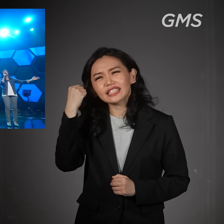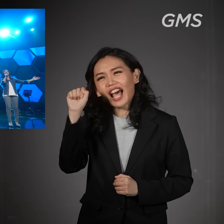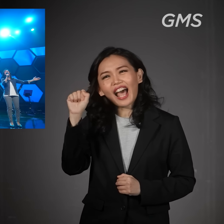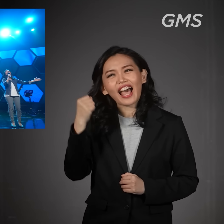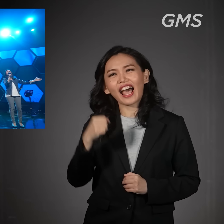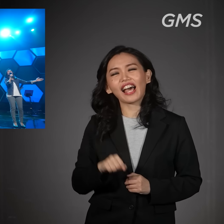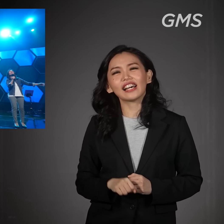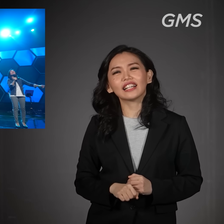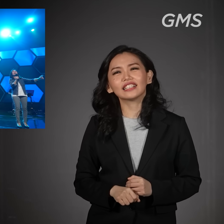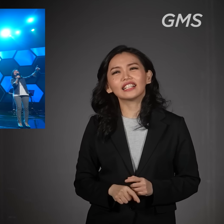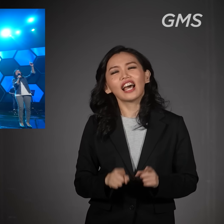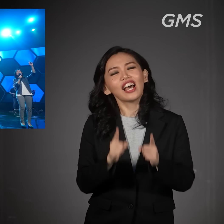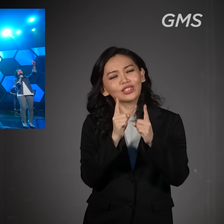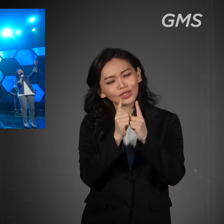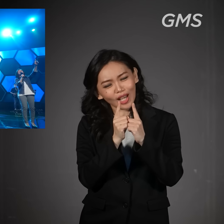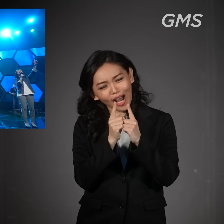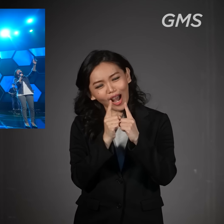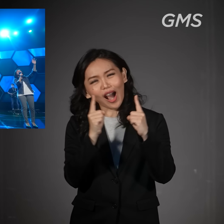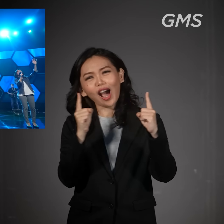mau